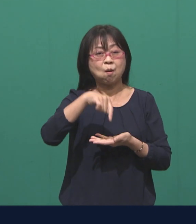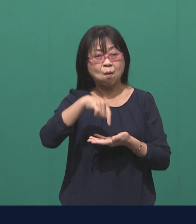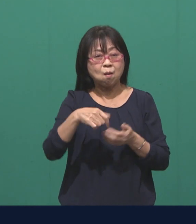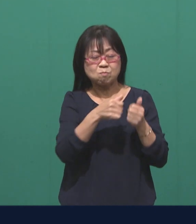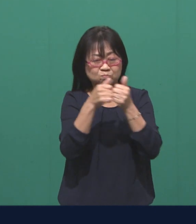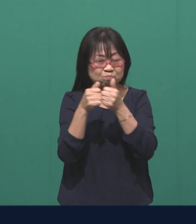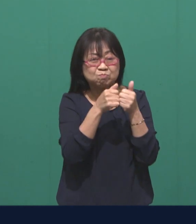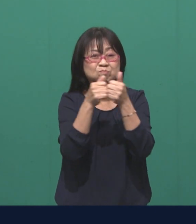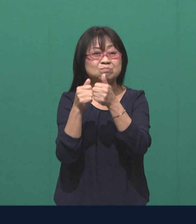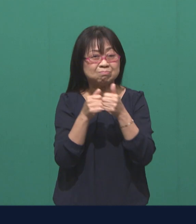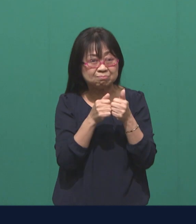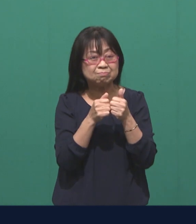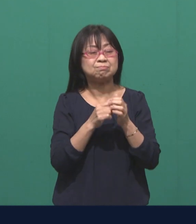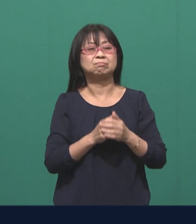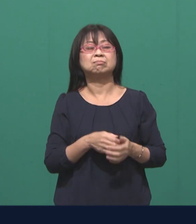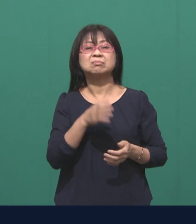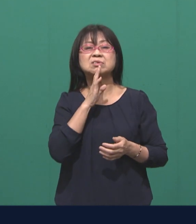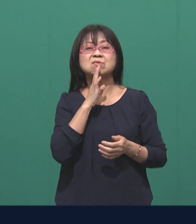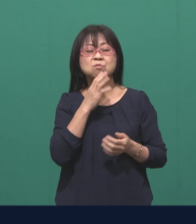を行い、